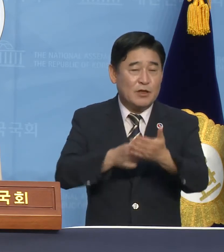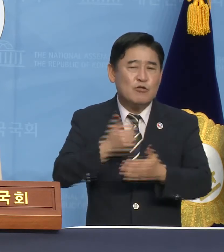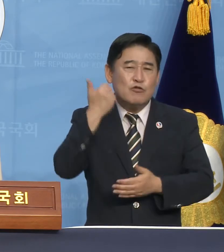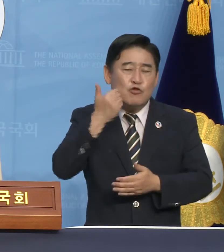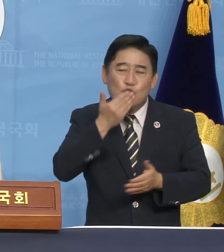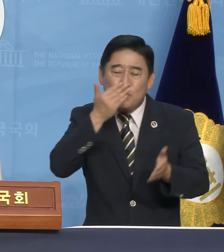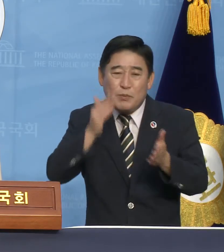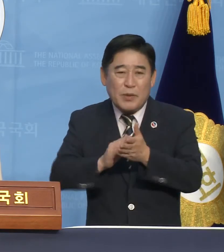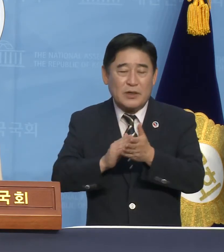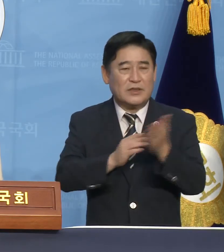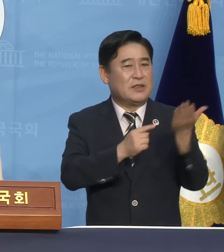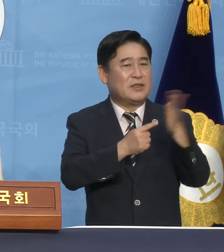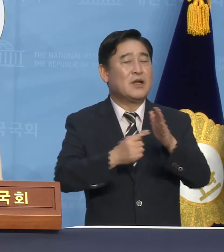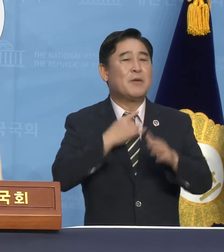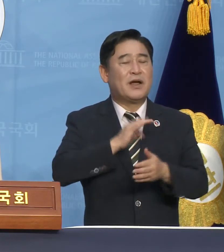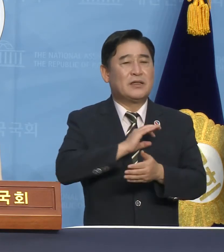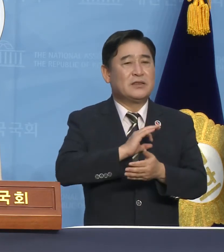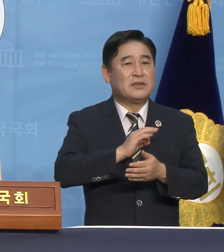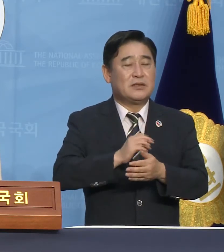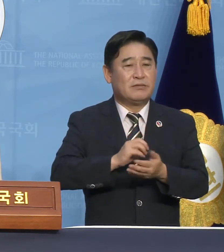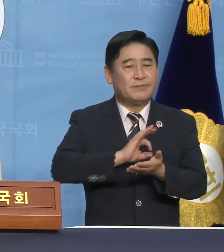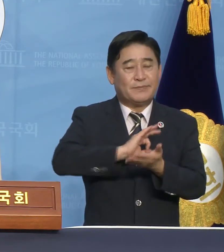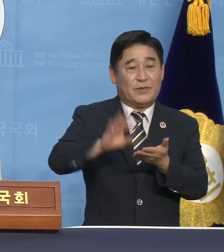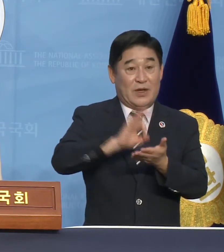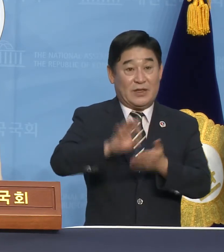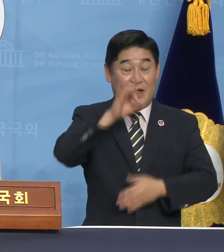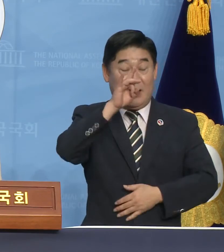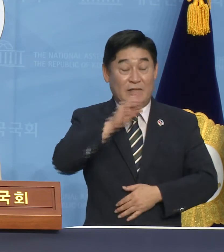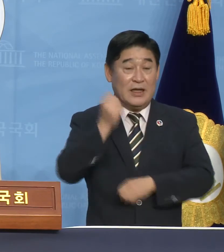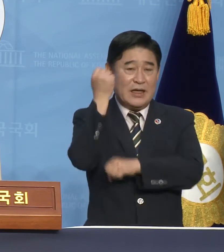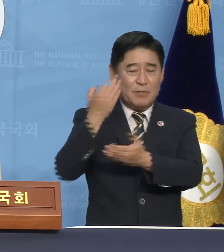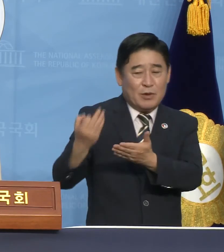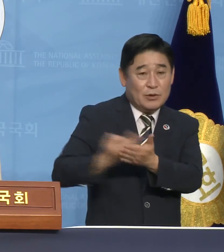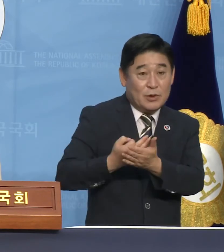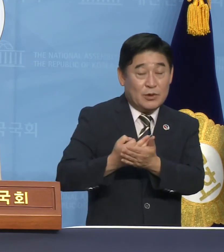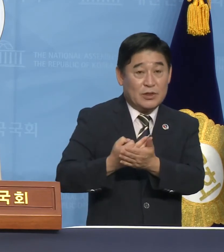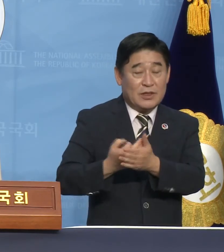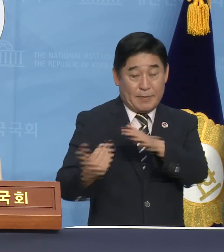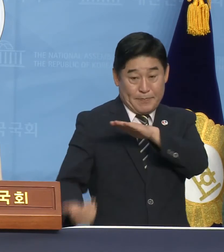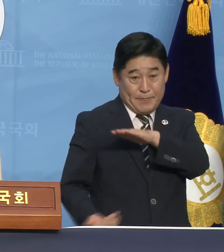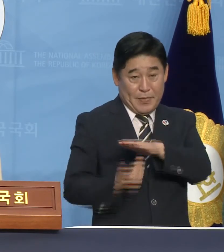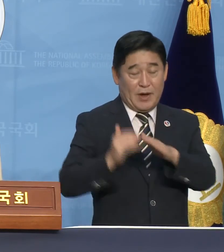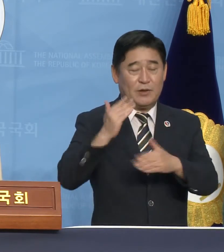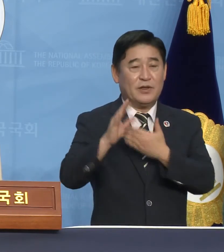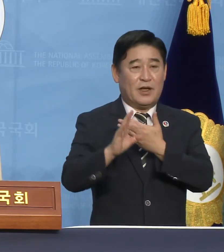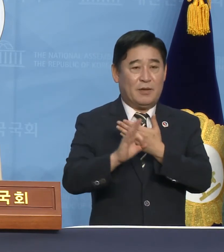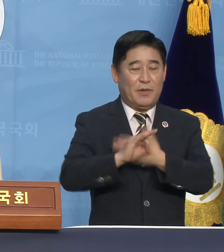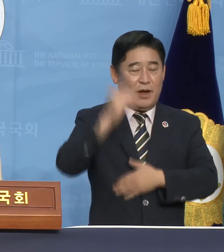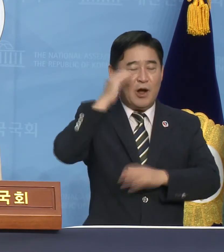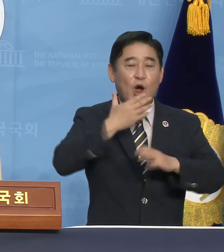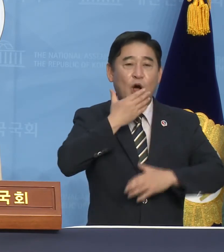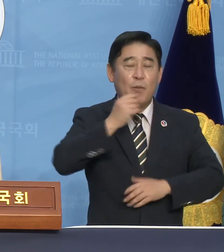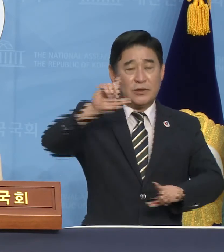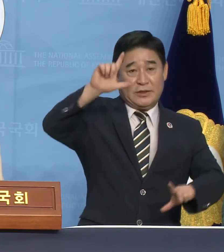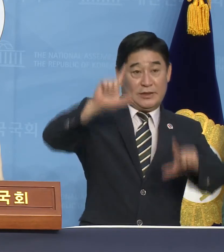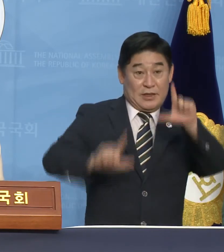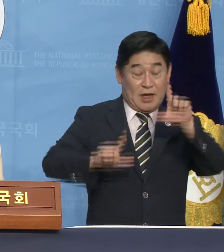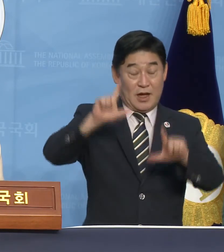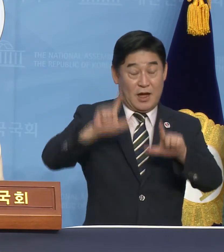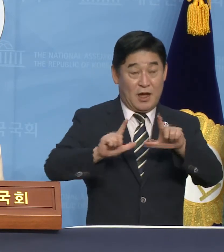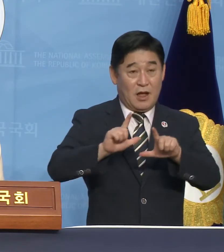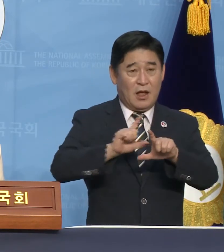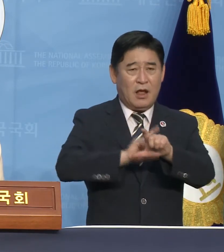편인지 드러내는 의제로 소비되어서는 안 됩니다. 기본소득이 실현되면 대한민국 복지 체계가